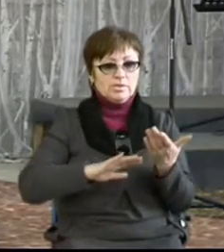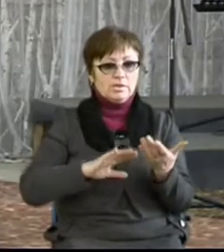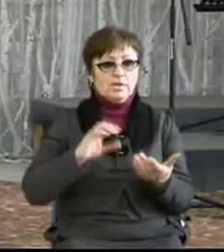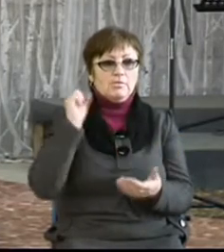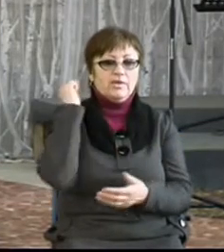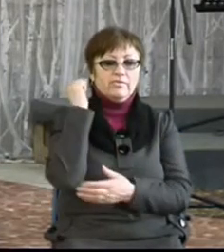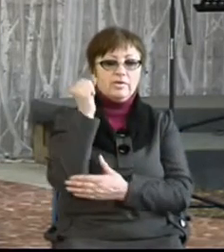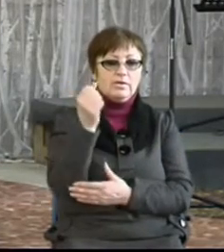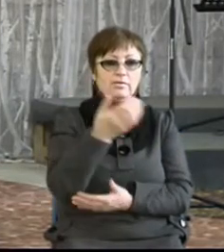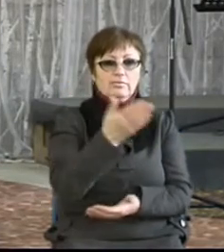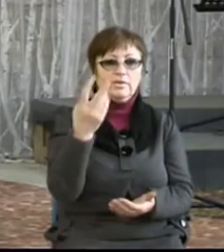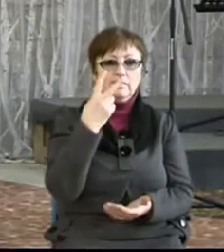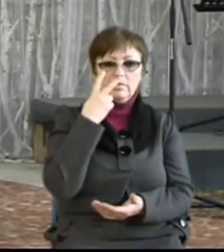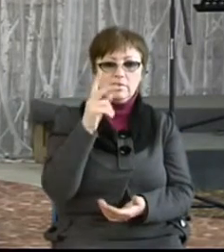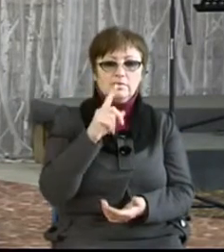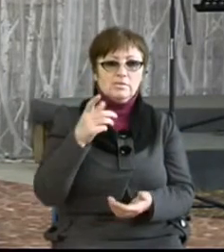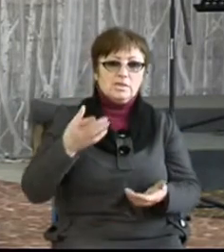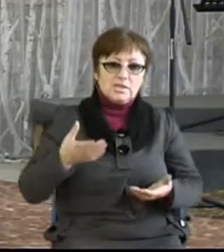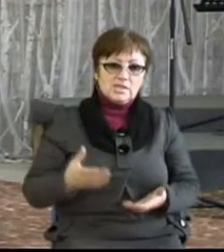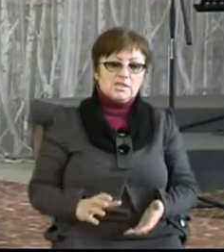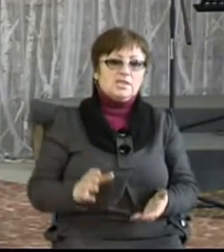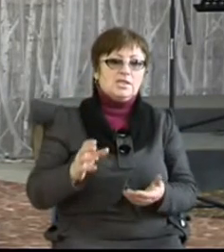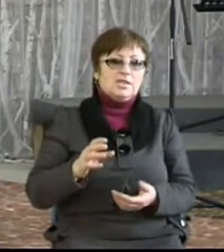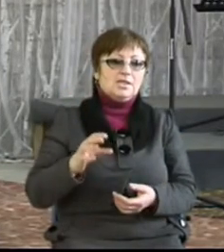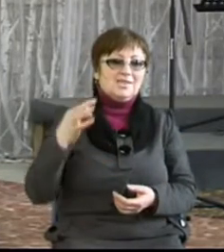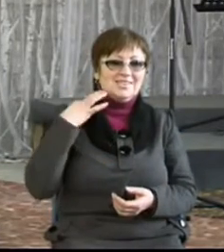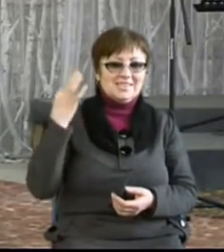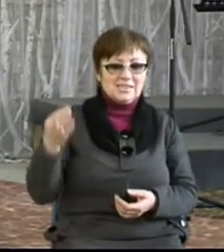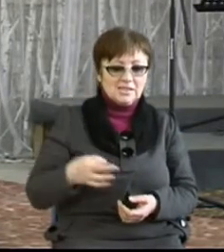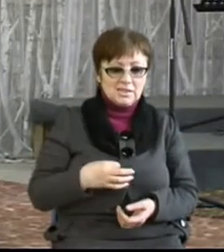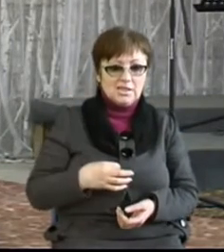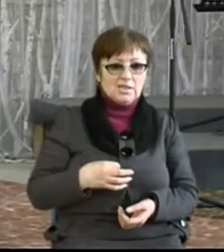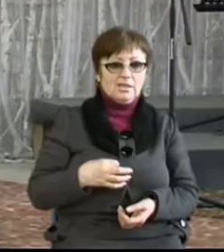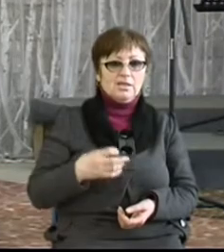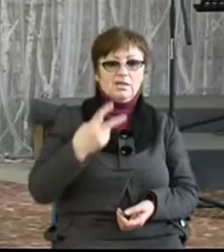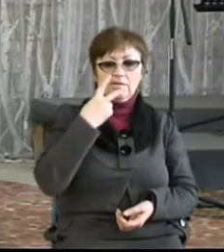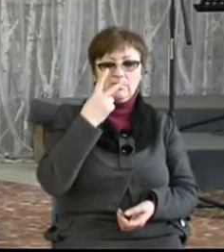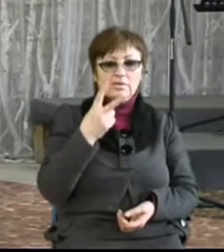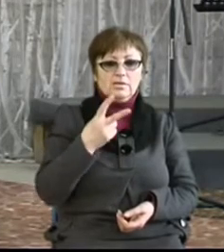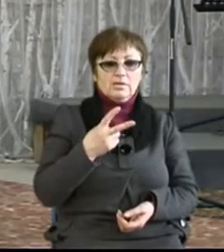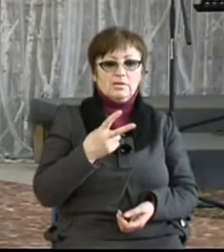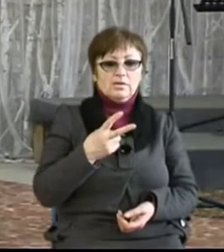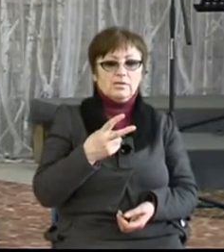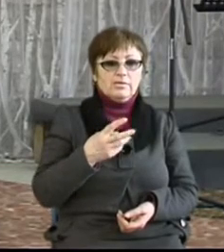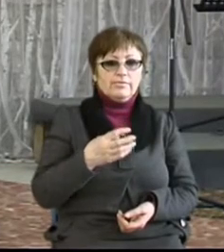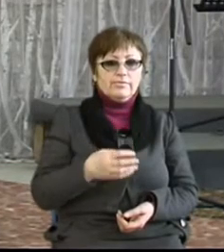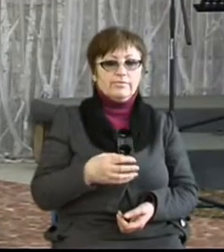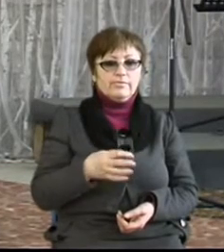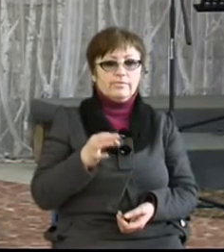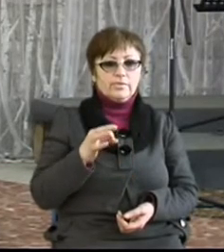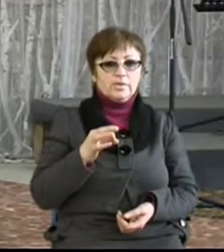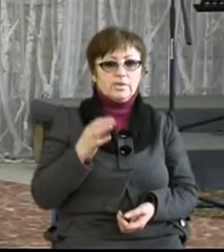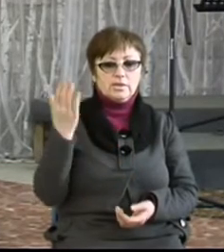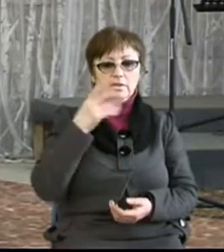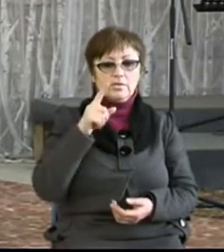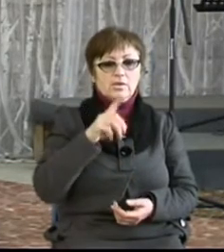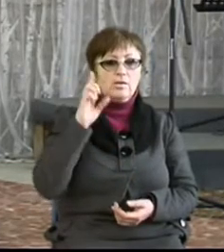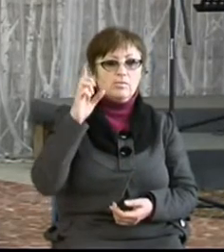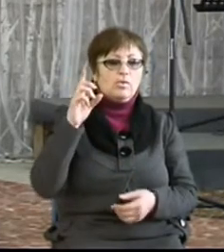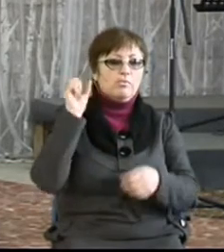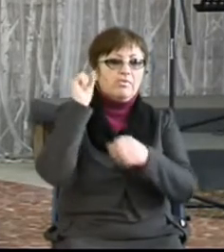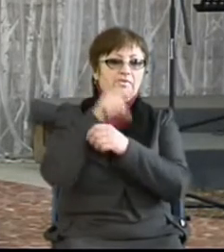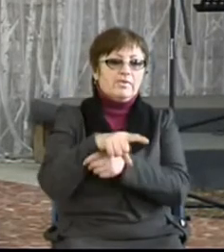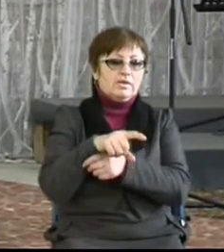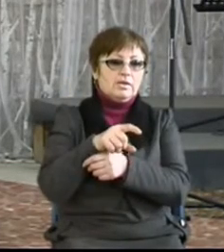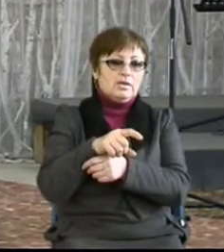то, конечно же, мы видим и рождение Исаака, мы видим и читая его о том, как Бог повелел